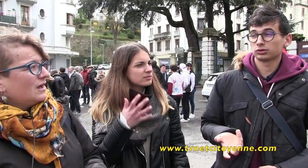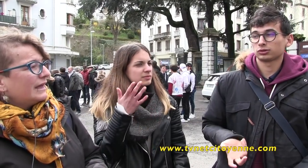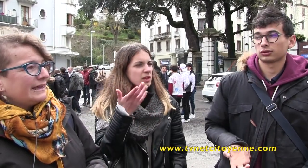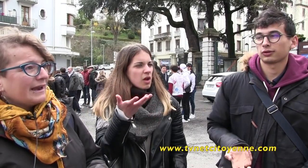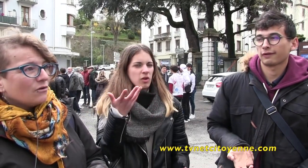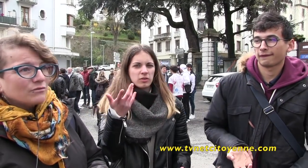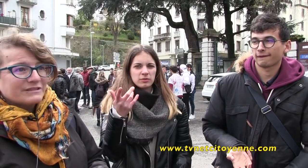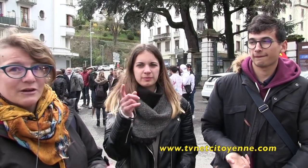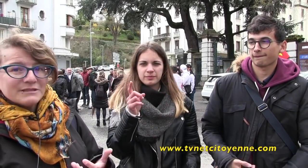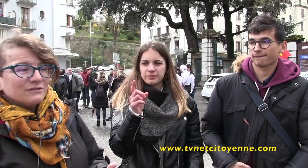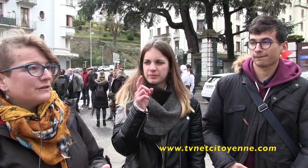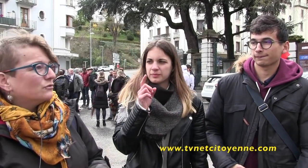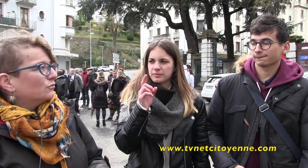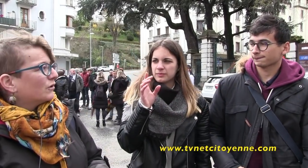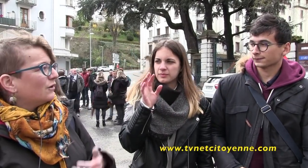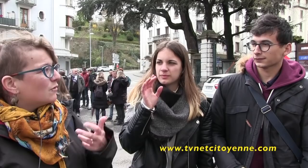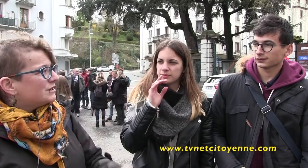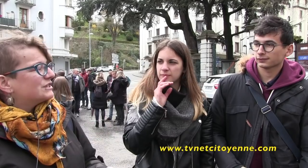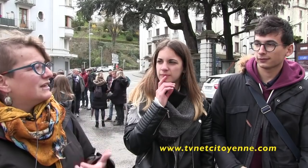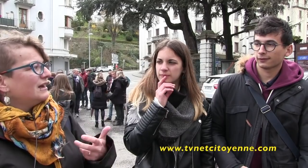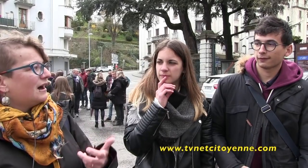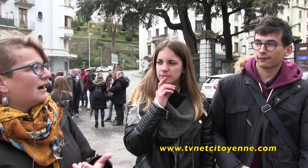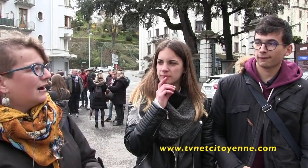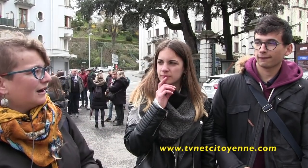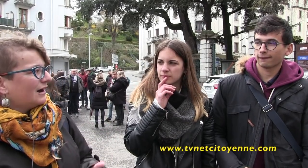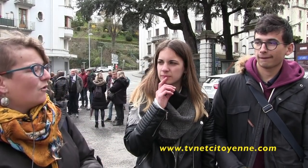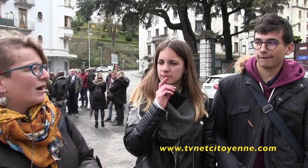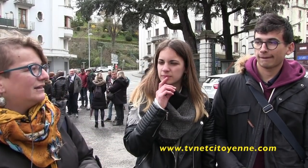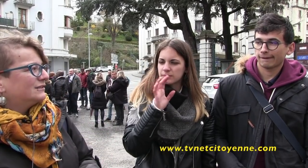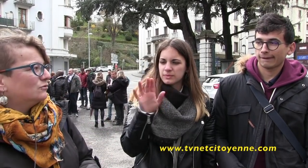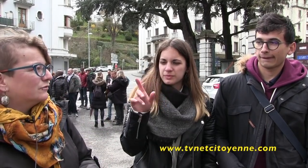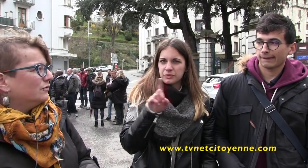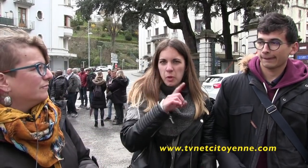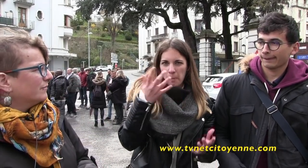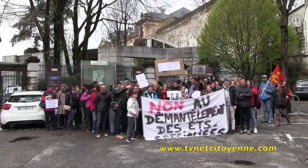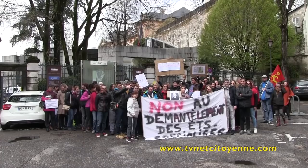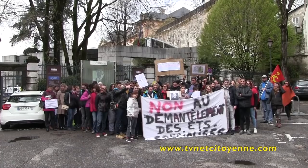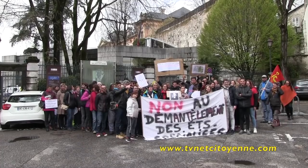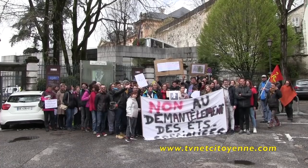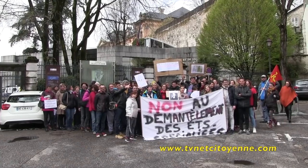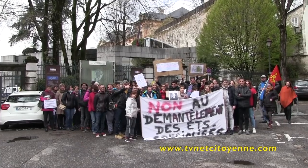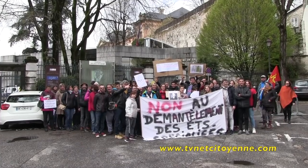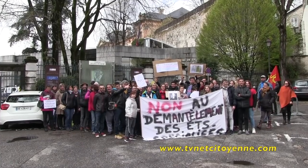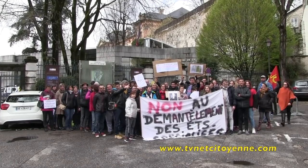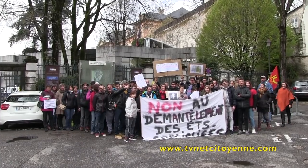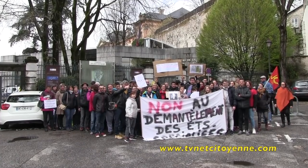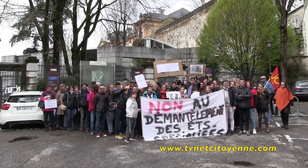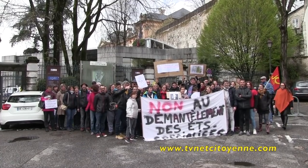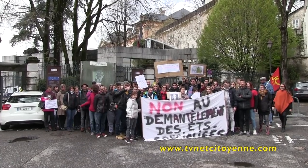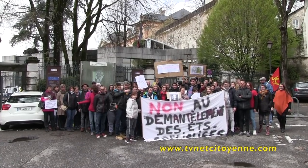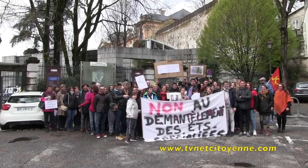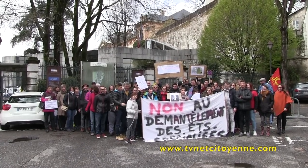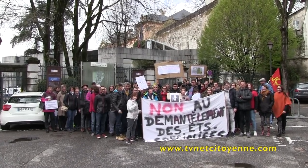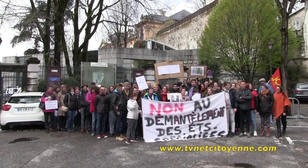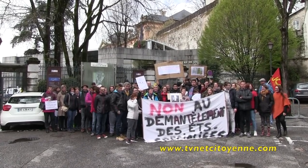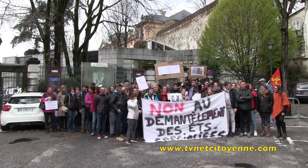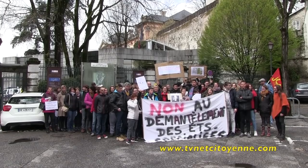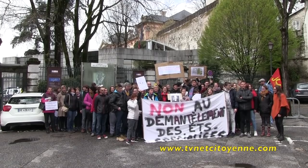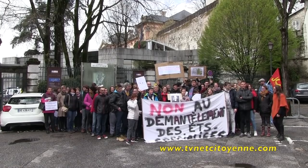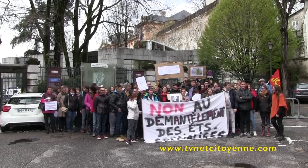Et là, c'est comme si en fait on nous réobligeait à oraliser de nouveau. Par exemple, au sein de l'Institut, là, on voit qu'il y a beaucoup de